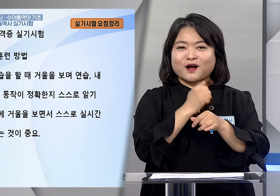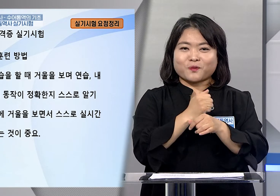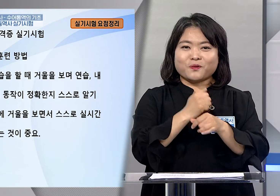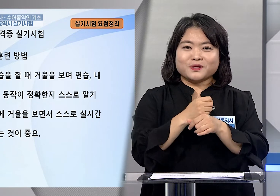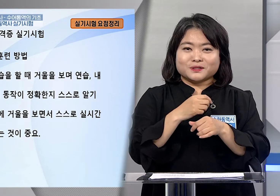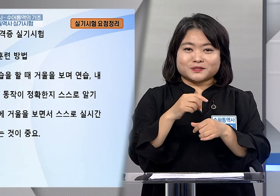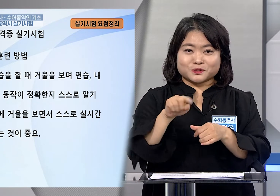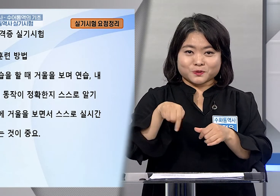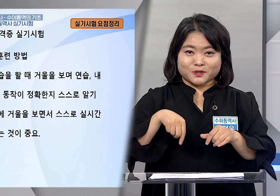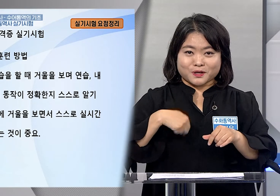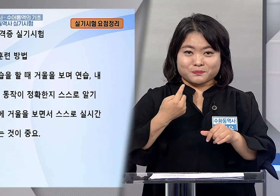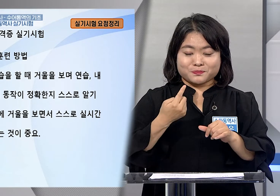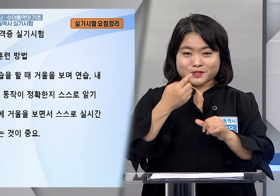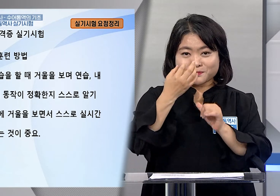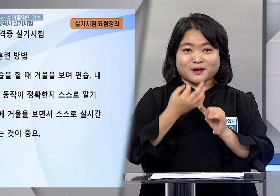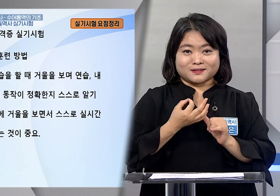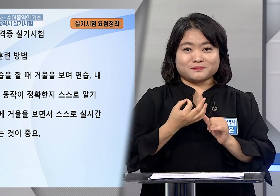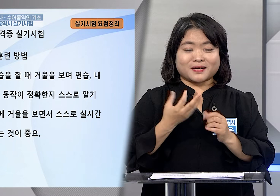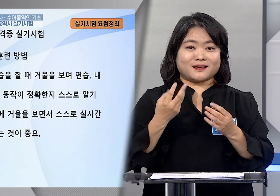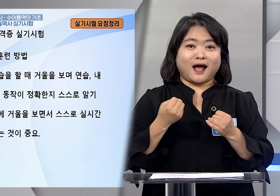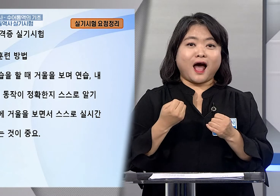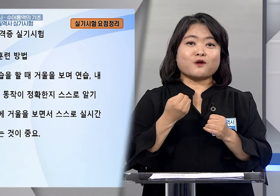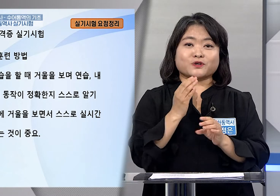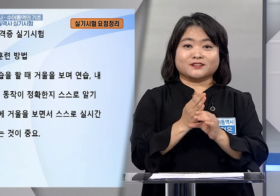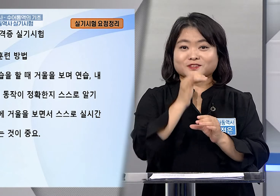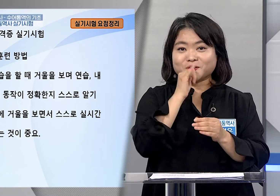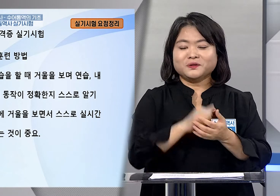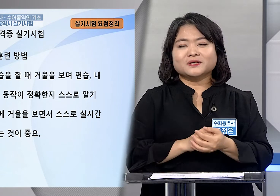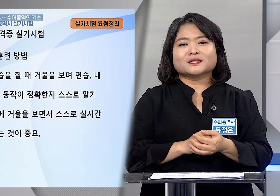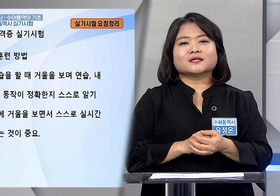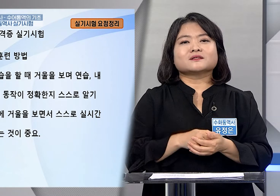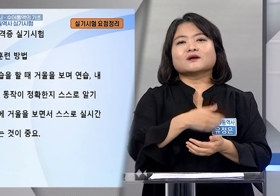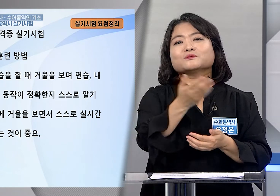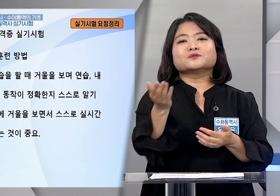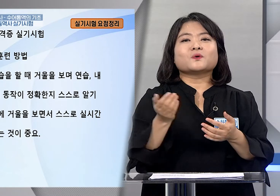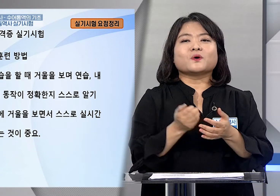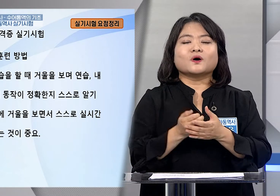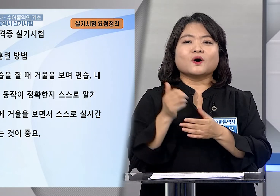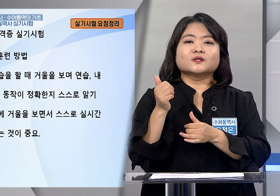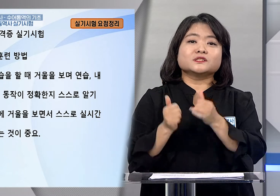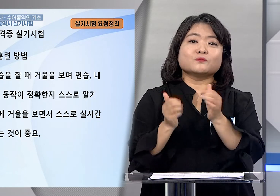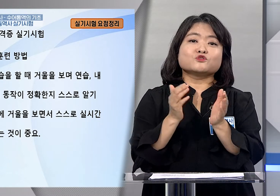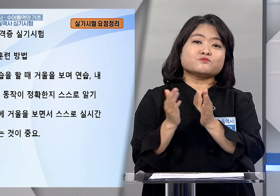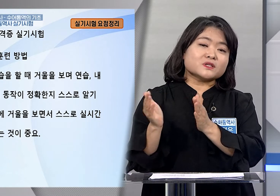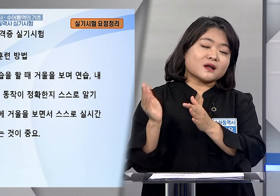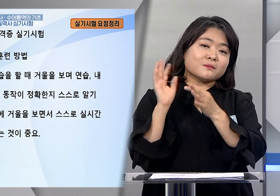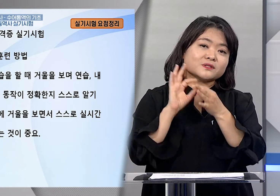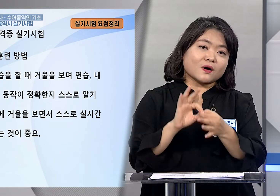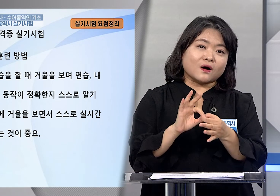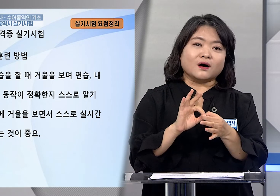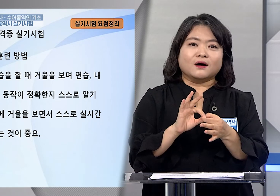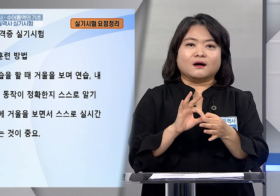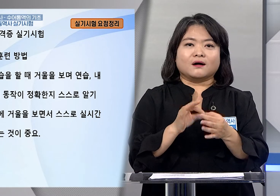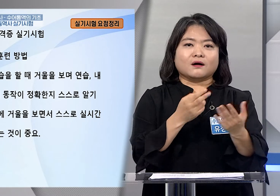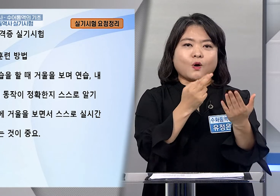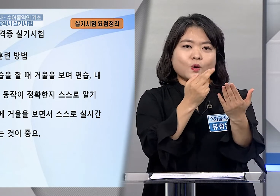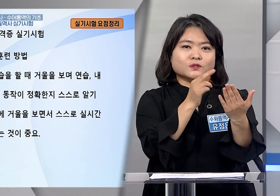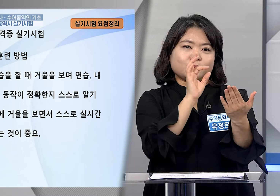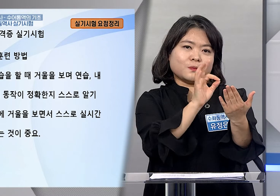하고 스스로의 피드백을 많이 하고 있거든요. 그래서 여러분도 시험 준비를 하면서 거울을